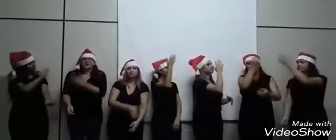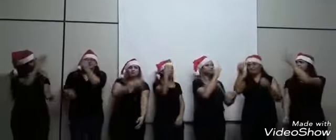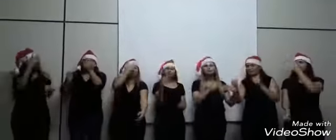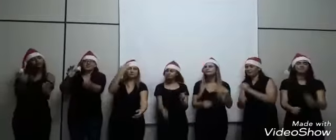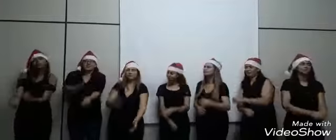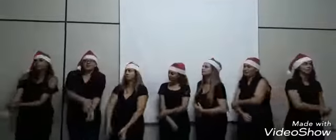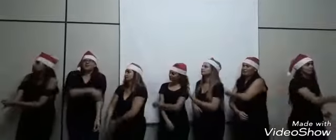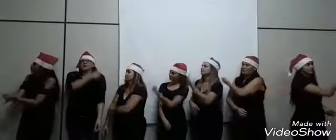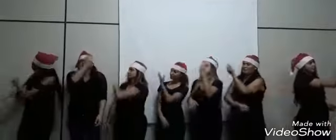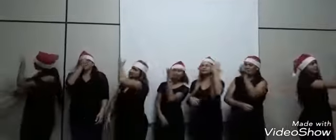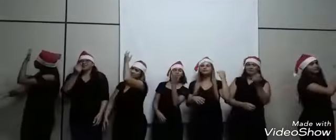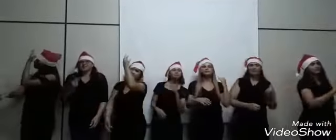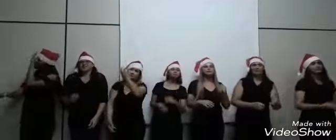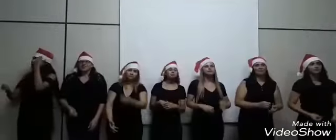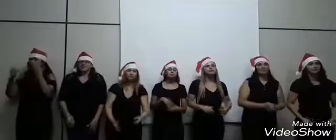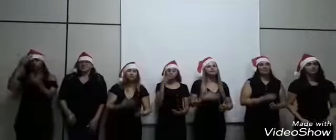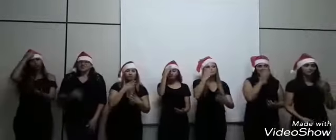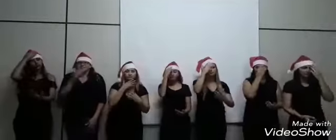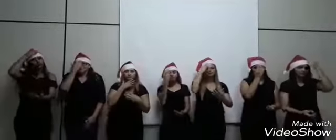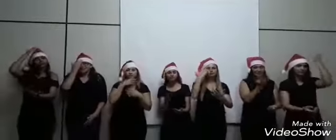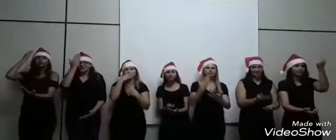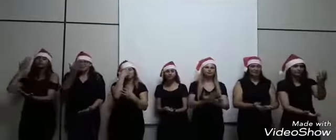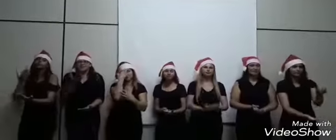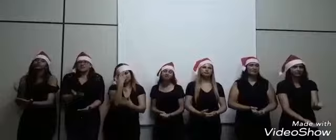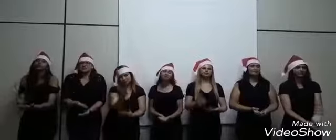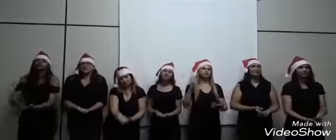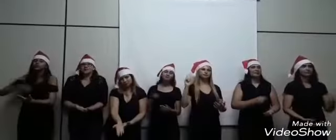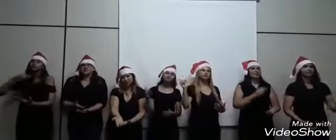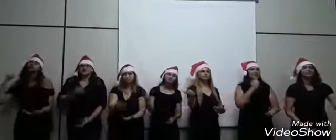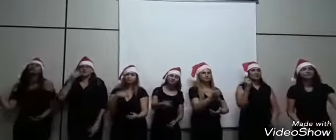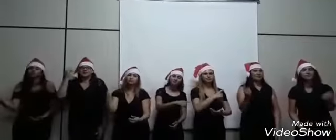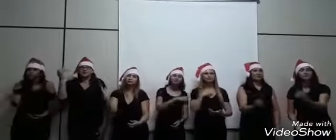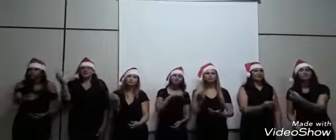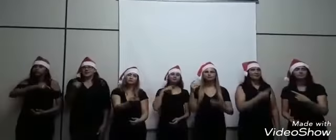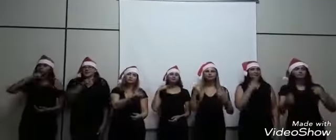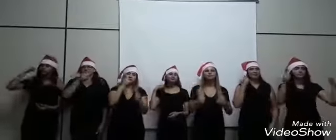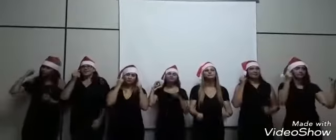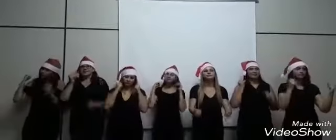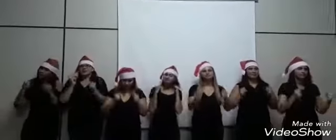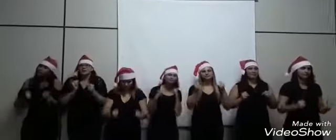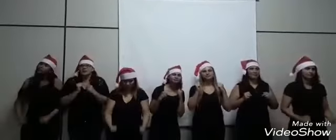nessa magia Eu tenho certeza que a gente podia